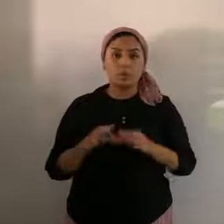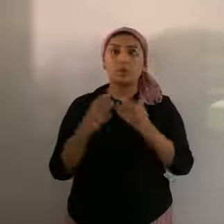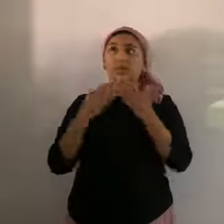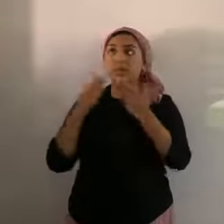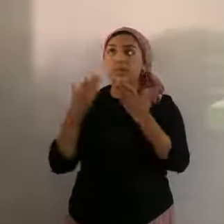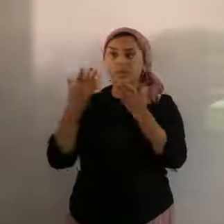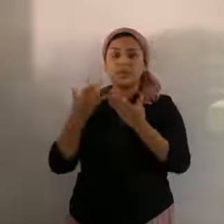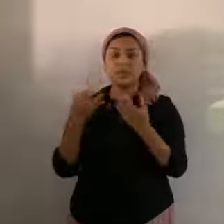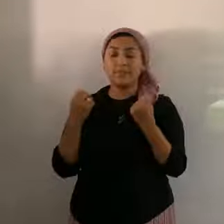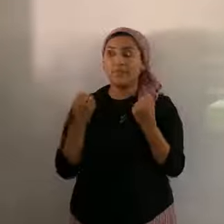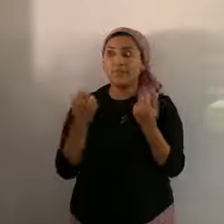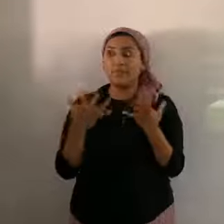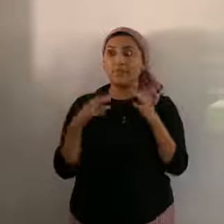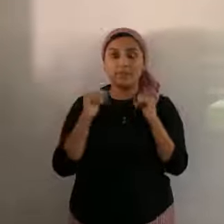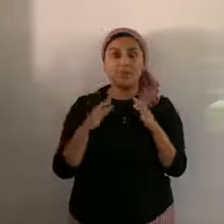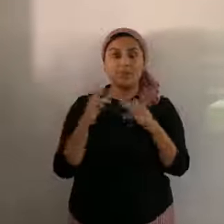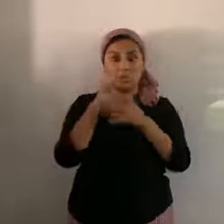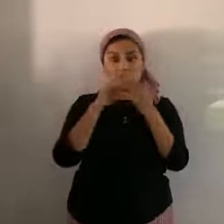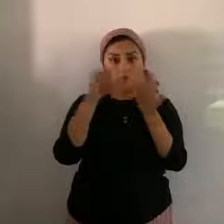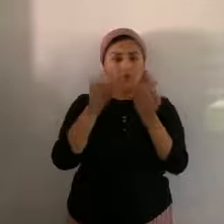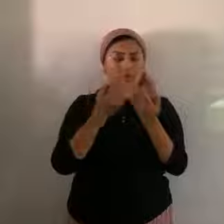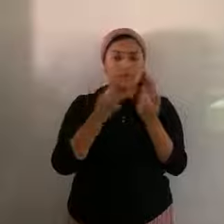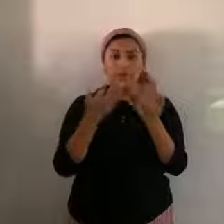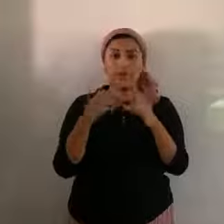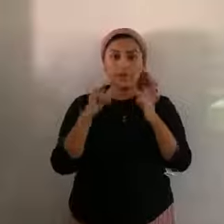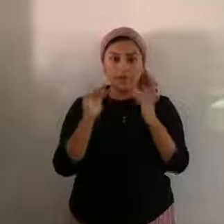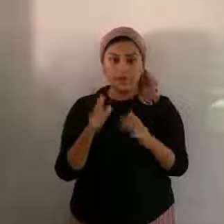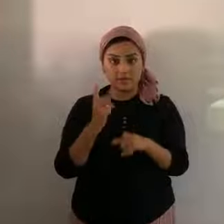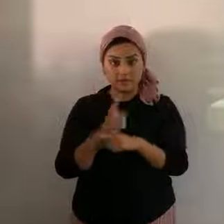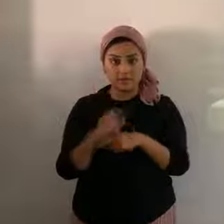nos da tanta bendición el Abba Kadosh. Aleluya.